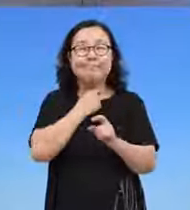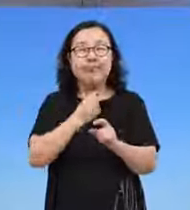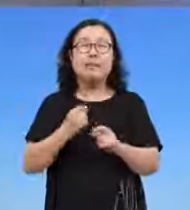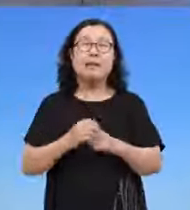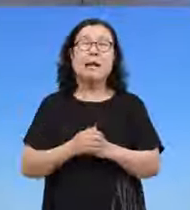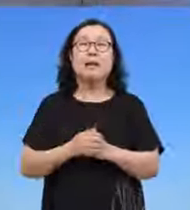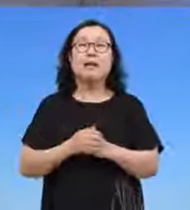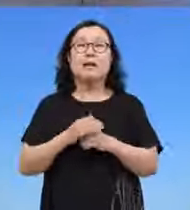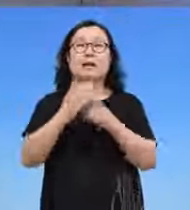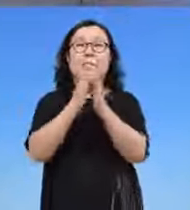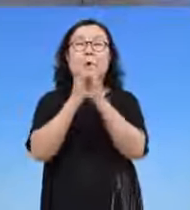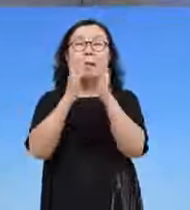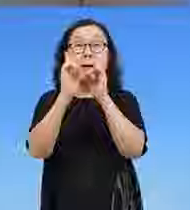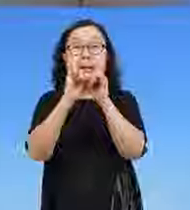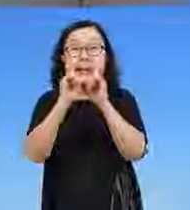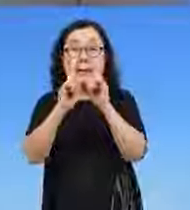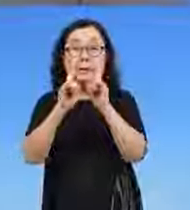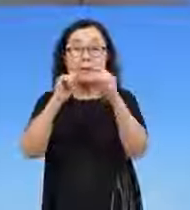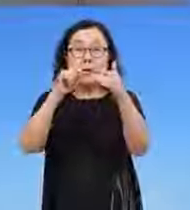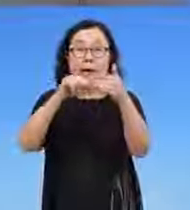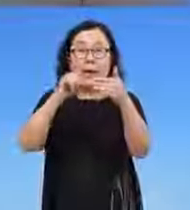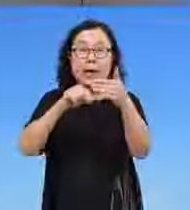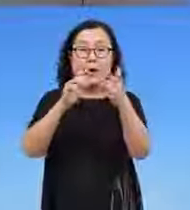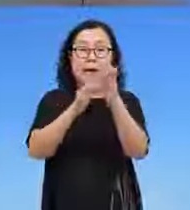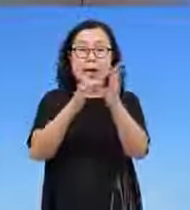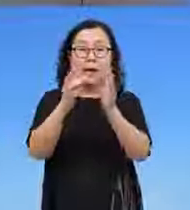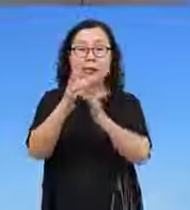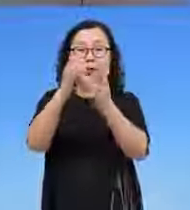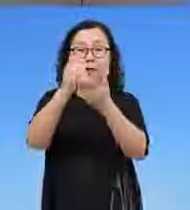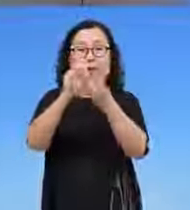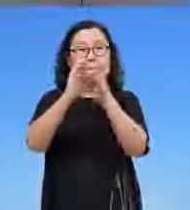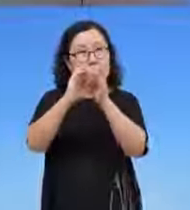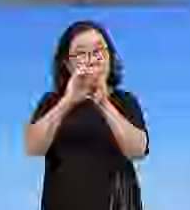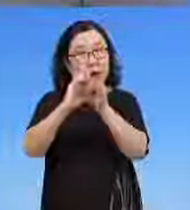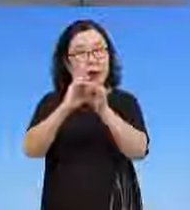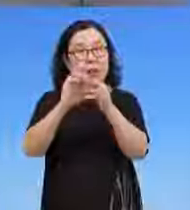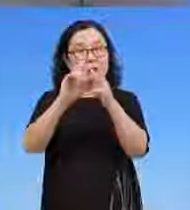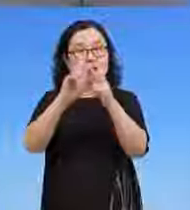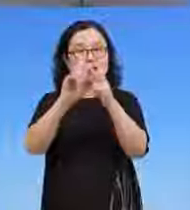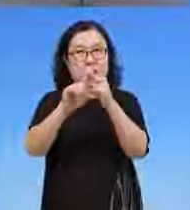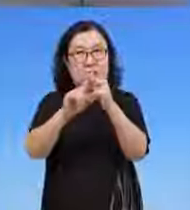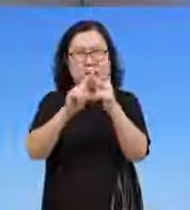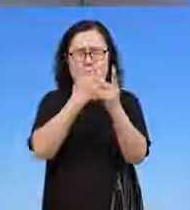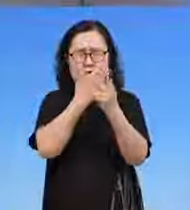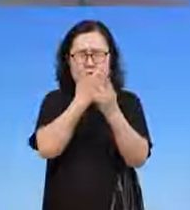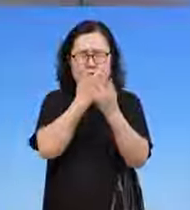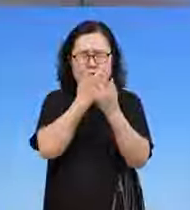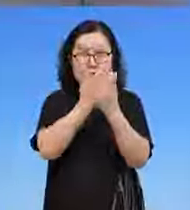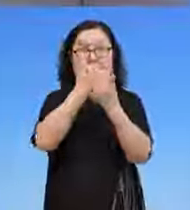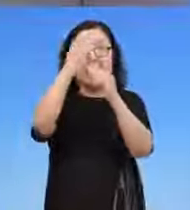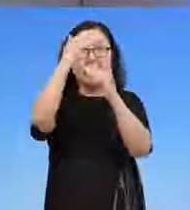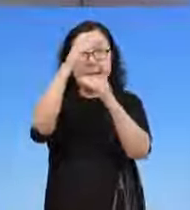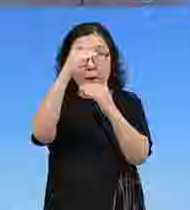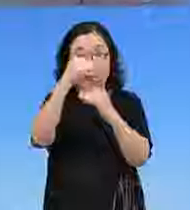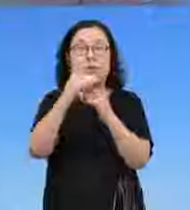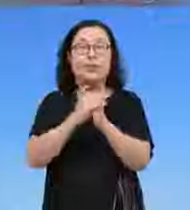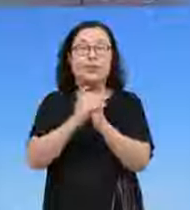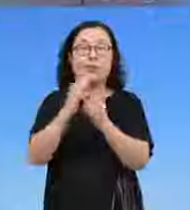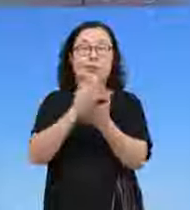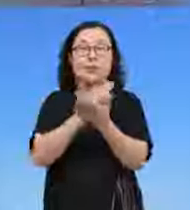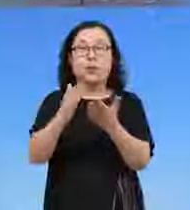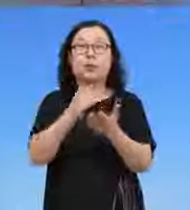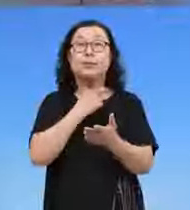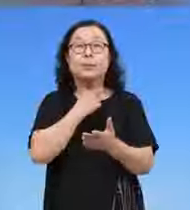한 거는, 이제 오늘 본문에서 우리 예수님과 관련한 두 가지 중요한 포인트를 좀 함께